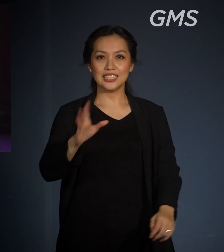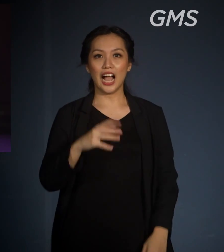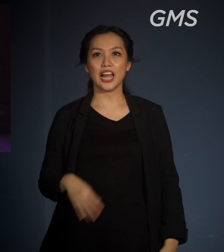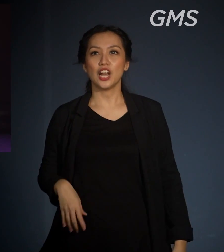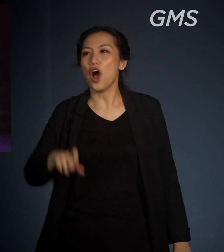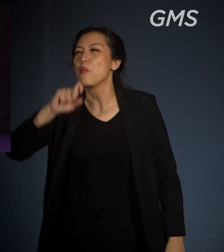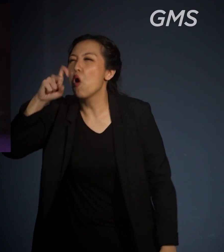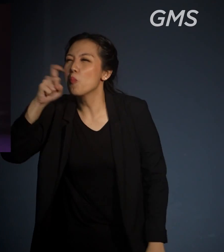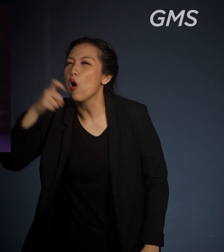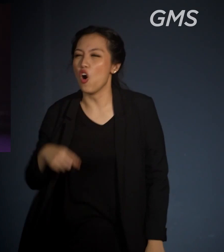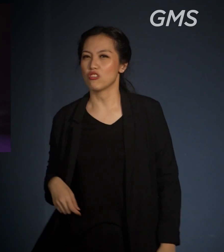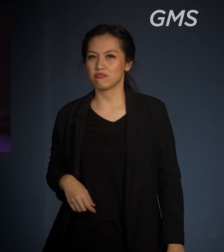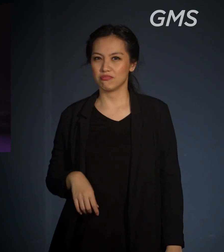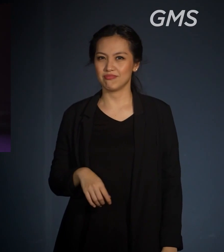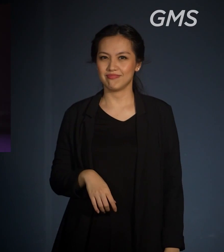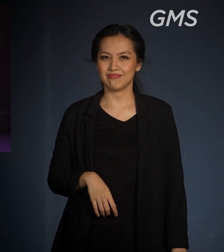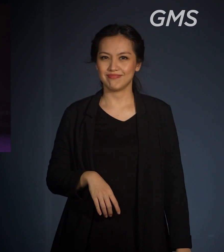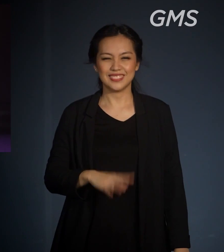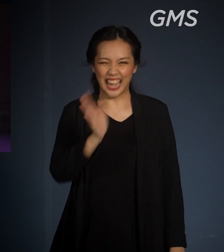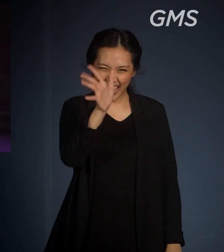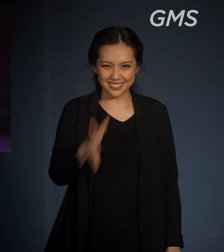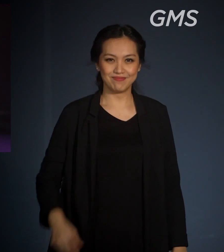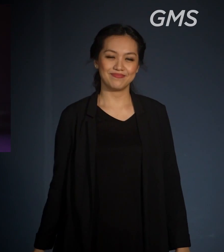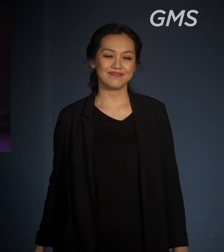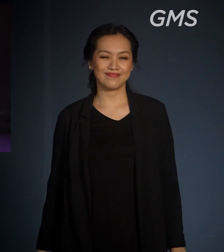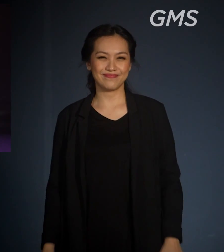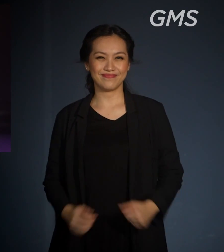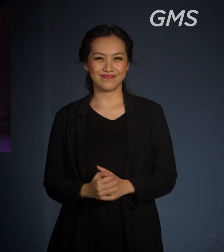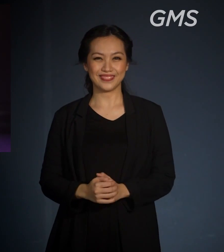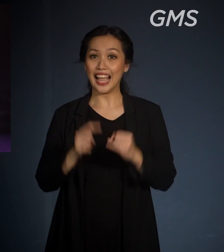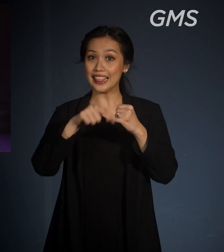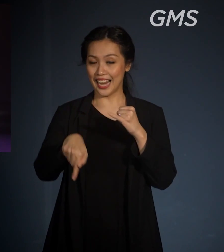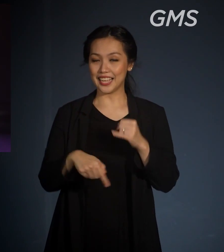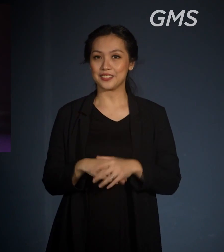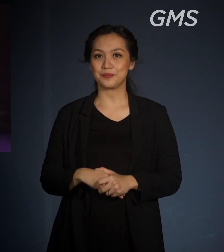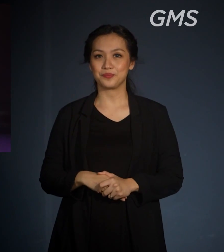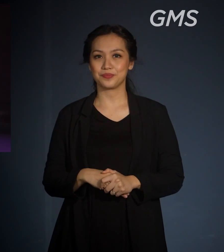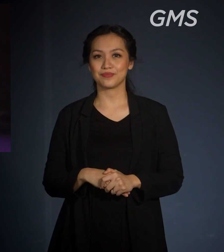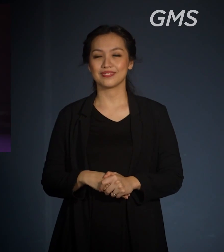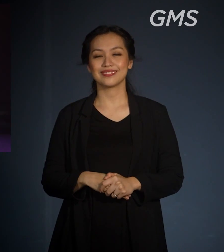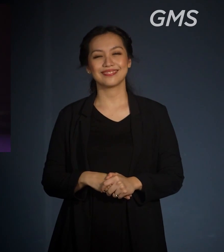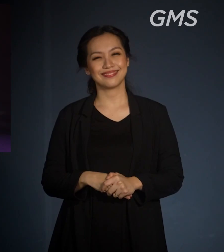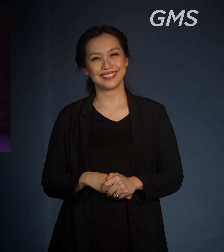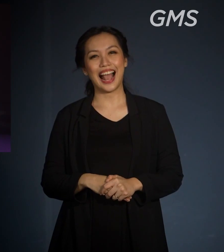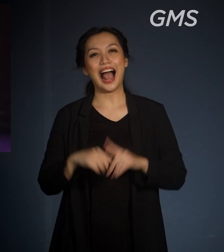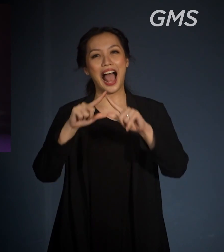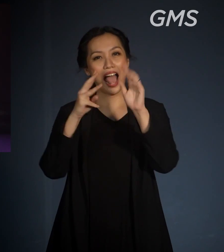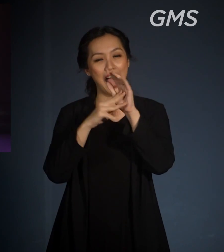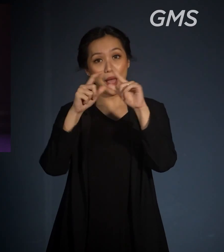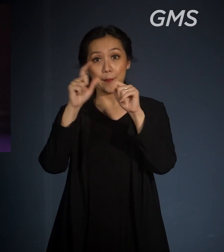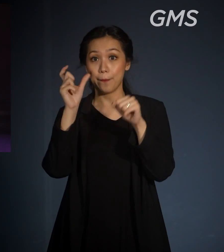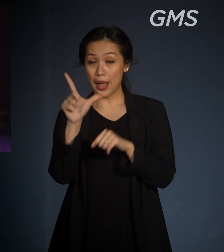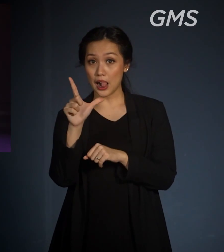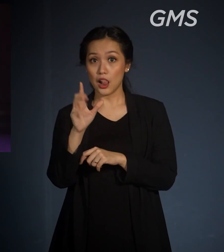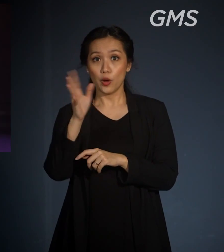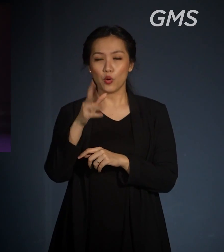main curang, harus tipu sana tipu sini, nggak bisa. Yang terakhir adalah charity. Charity ini bukan hanya sekedar